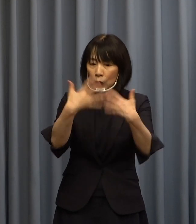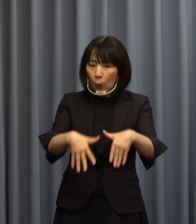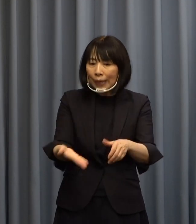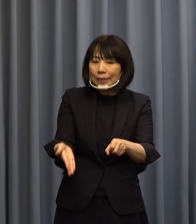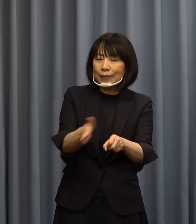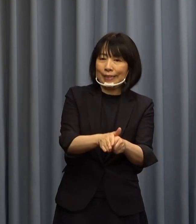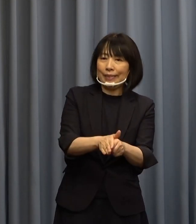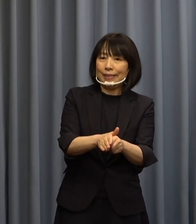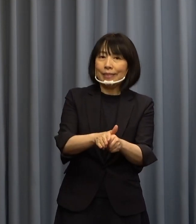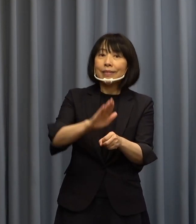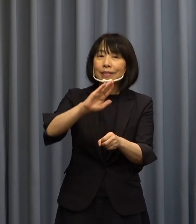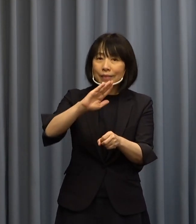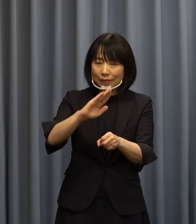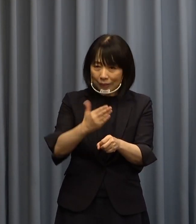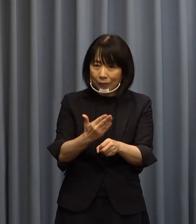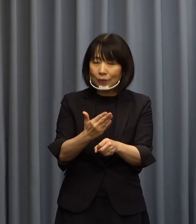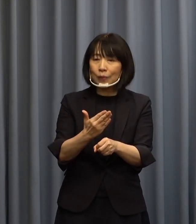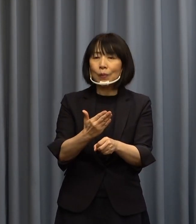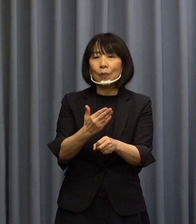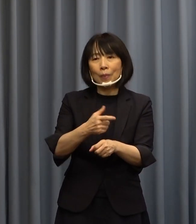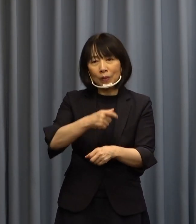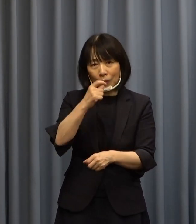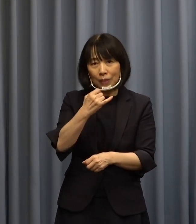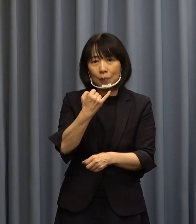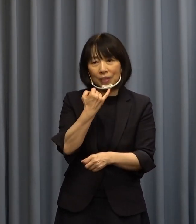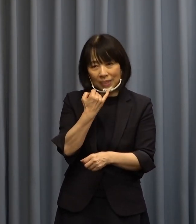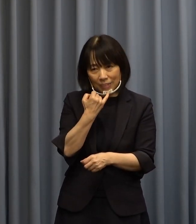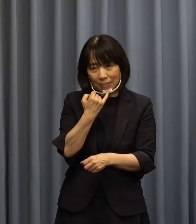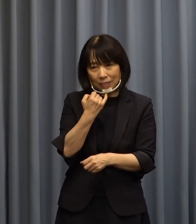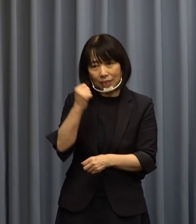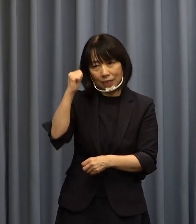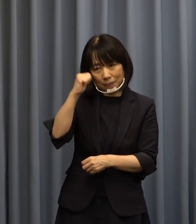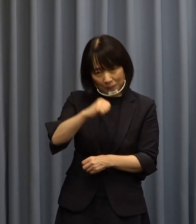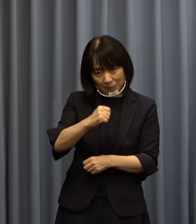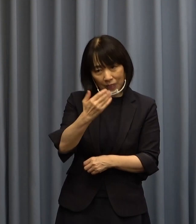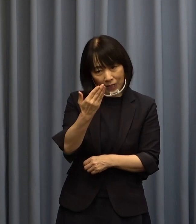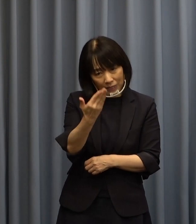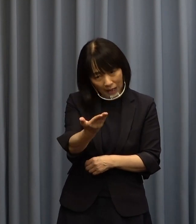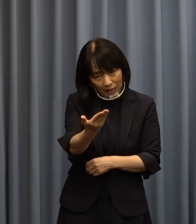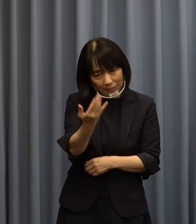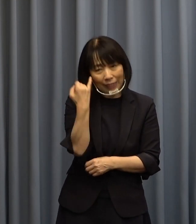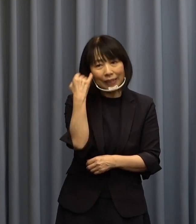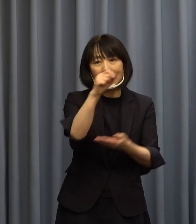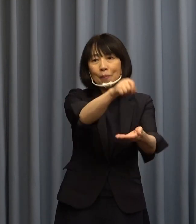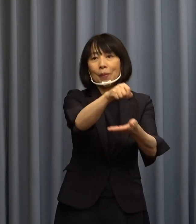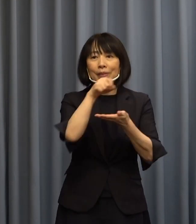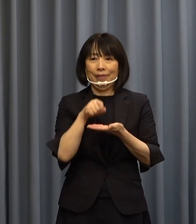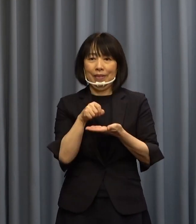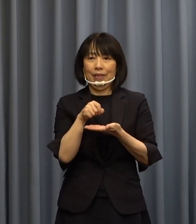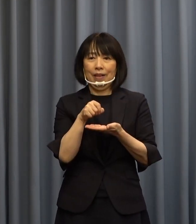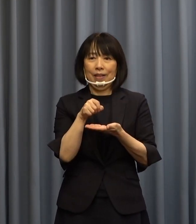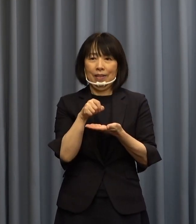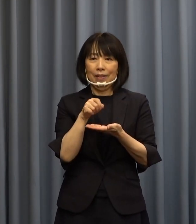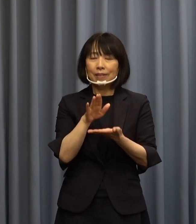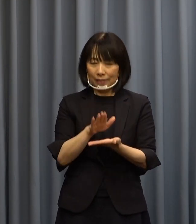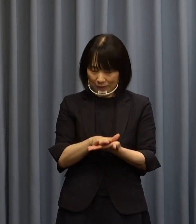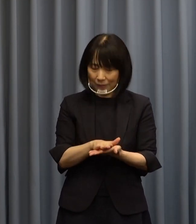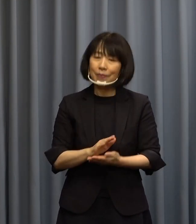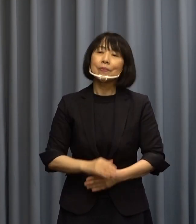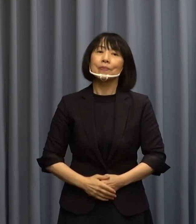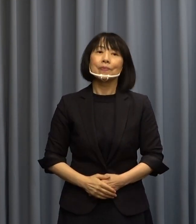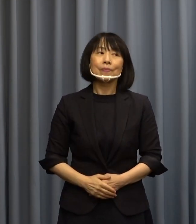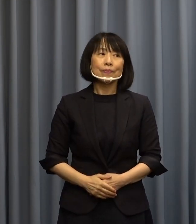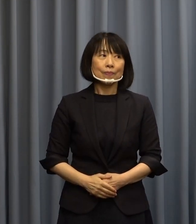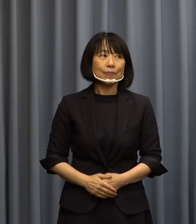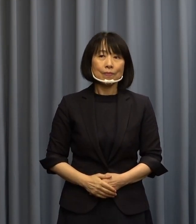ですよことはある程度許容できるのではないかという意見が多かったという状況であります。 ありがとうございます